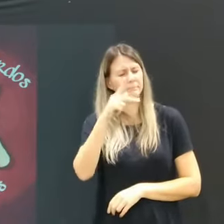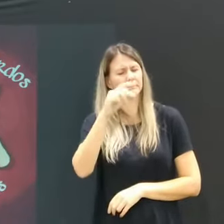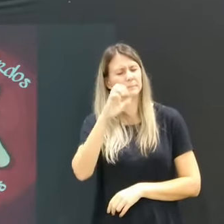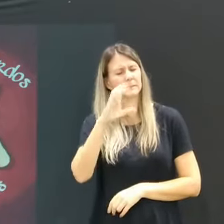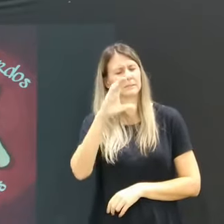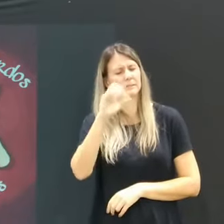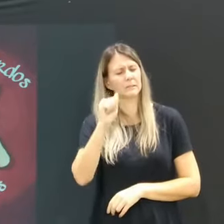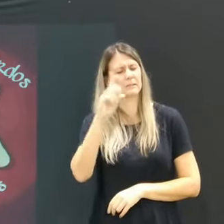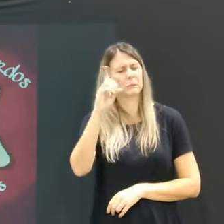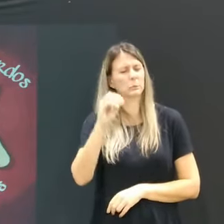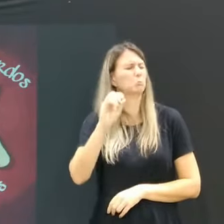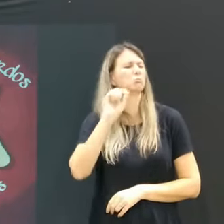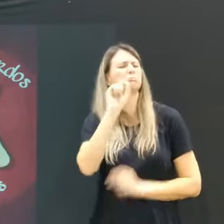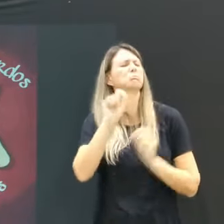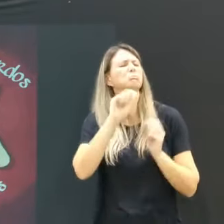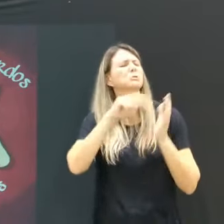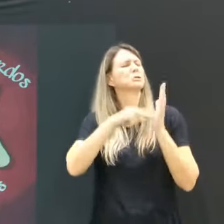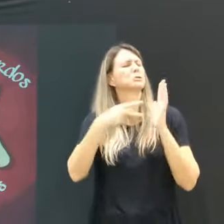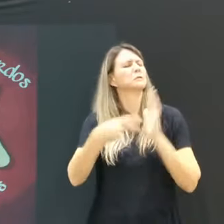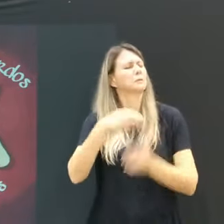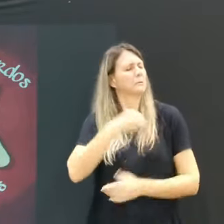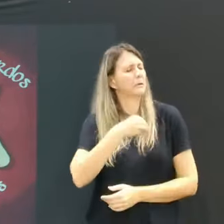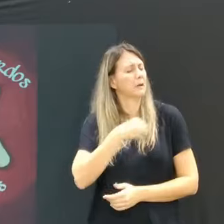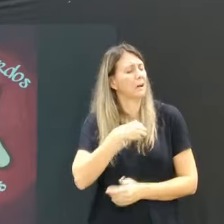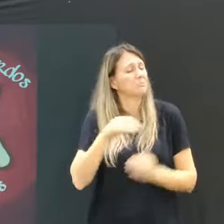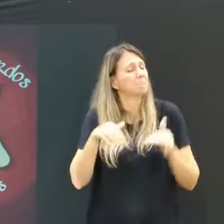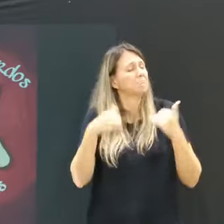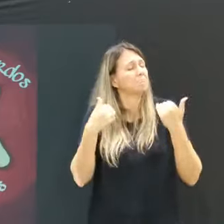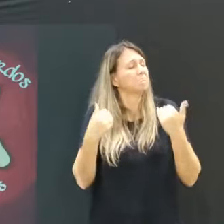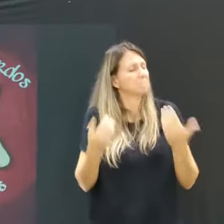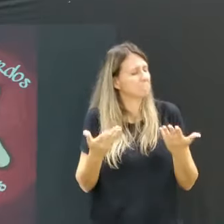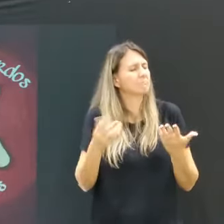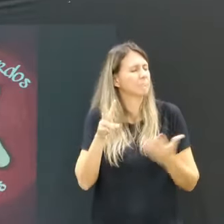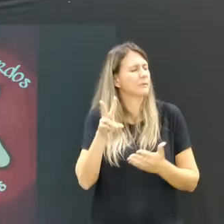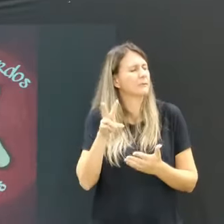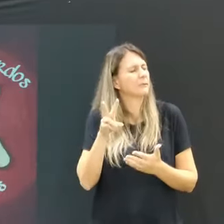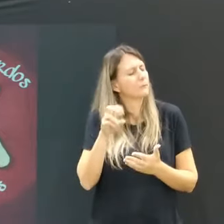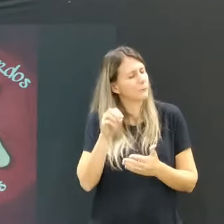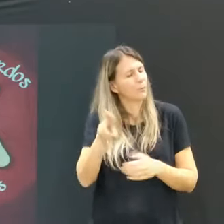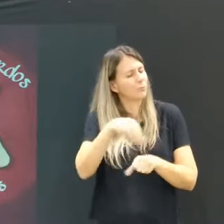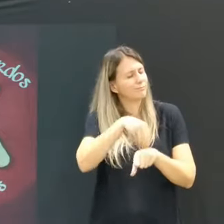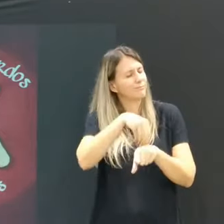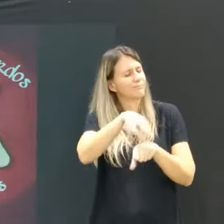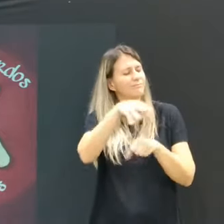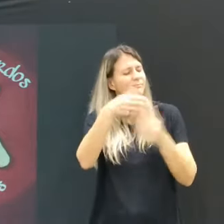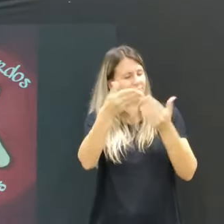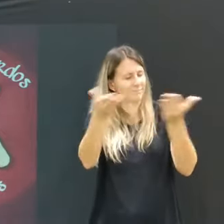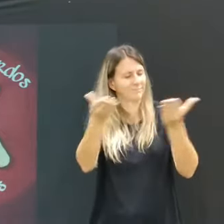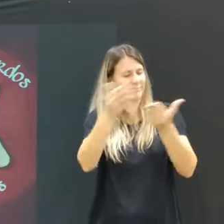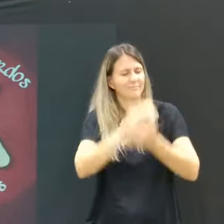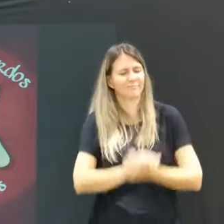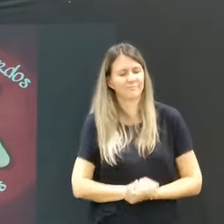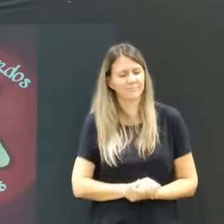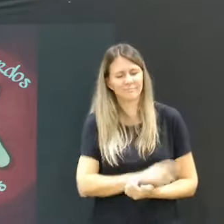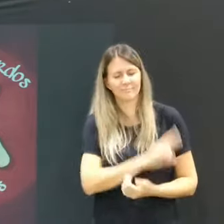pecado. Pecado. O que significa o pecado, as consequências do pecado. Vou estar